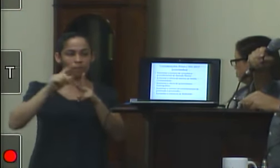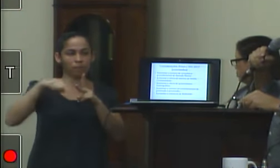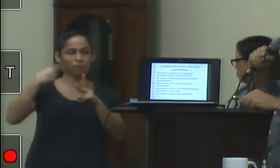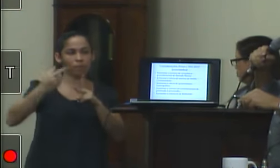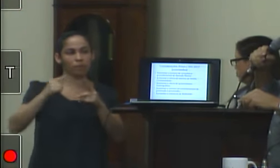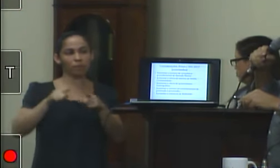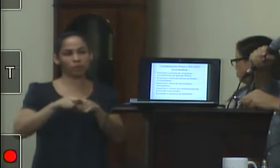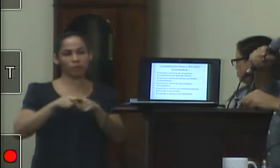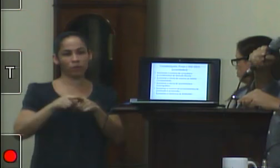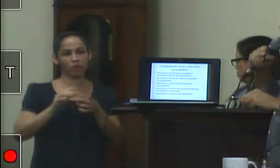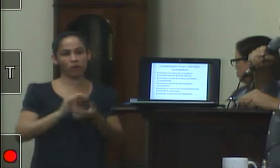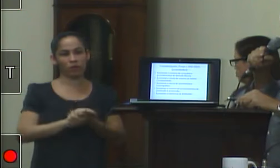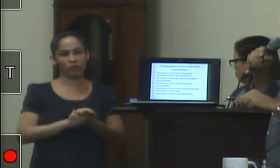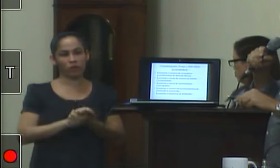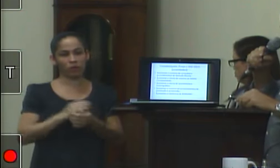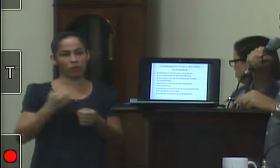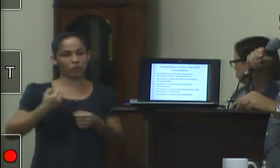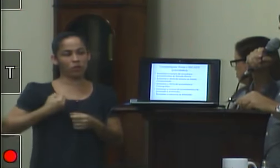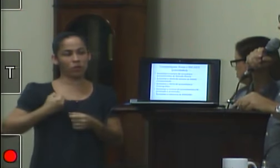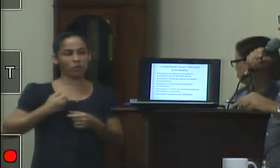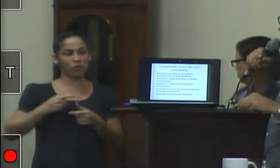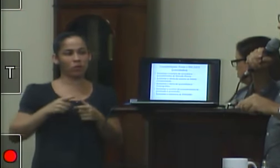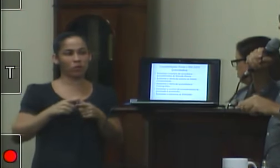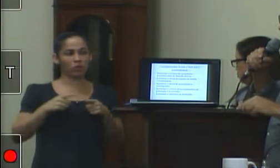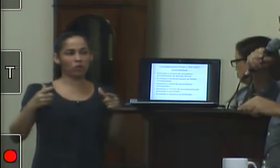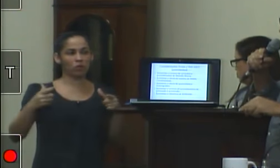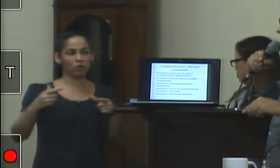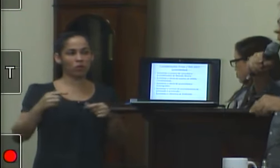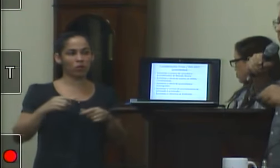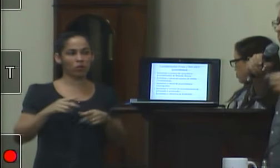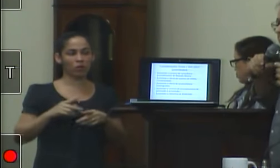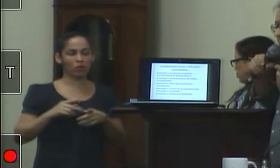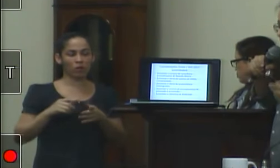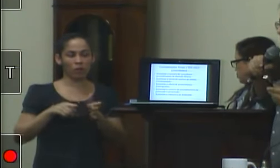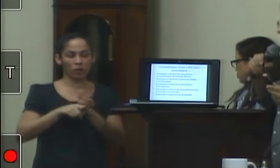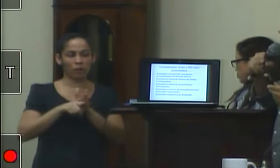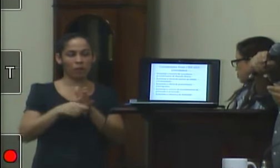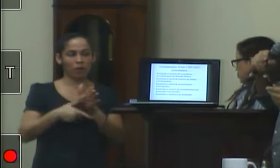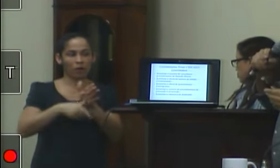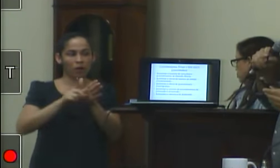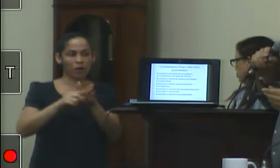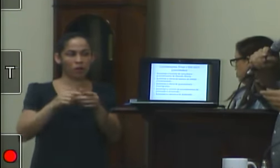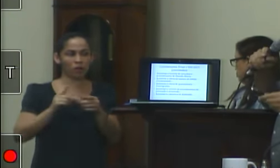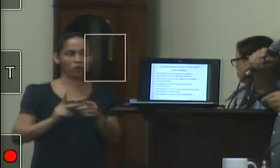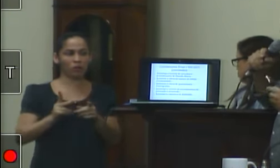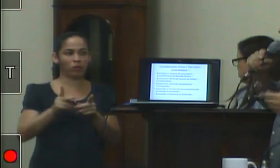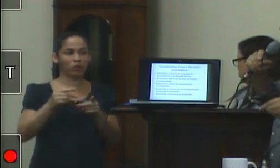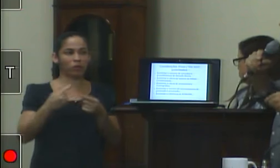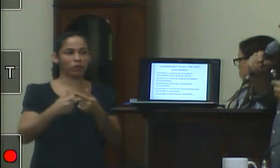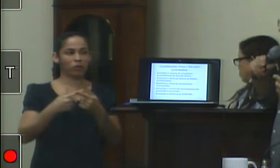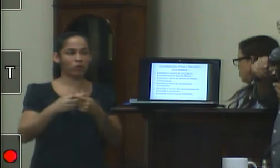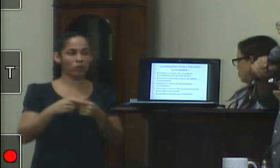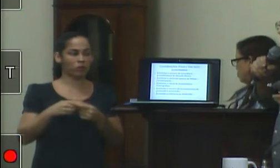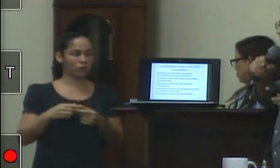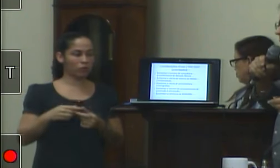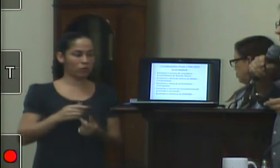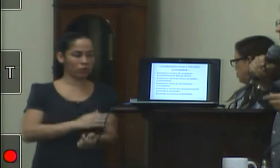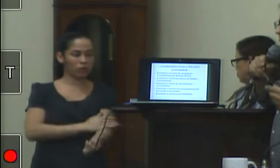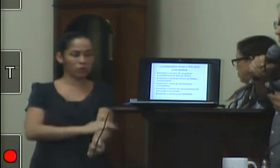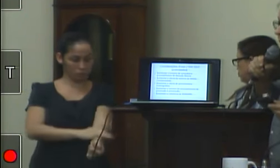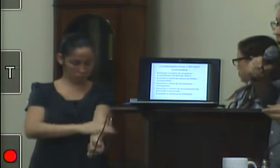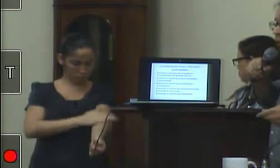público, o número de procedimentos de promoção e de prevenção, principalmente com relação às arboviroses, vem chegando